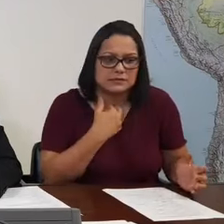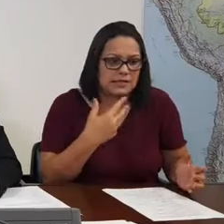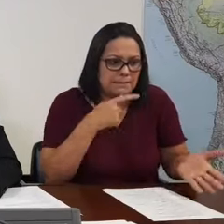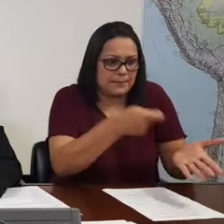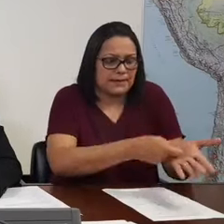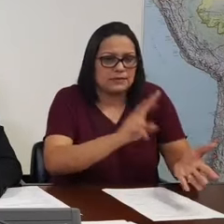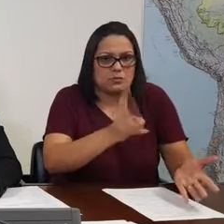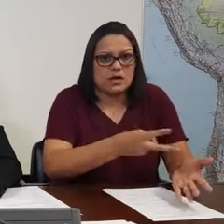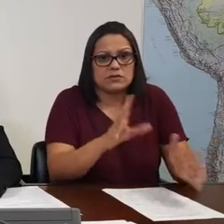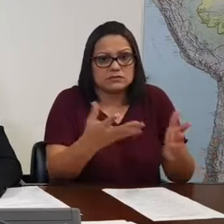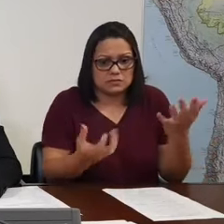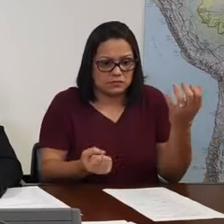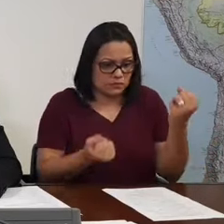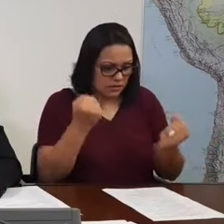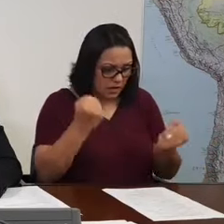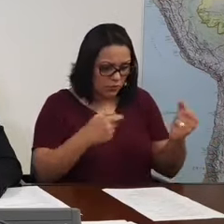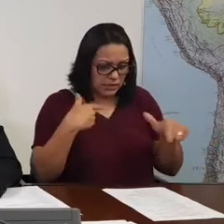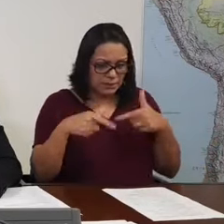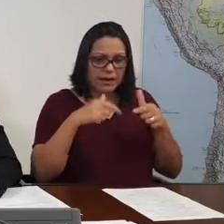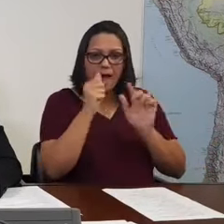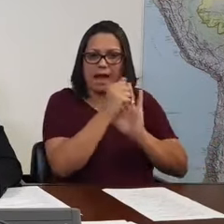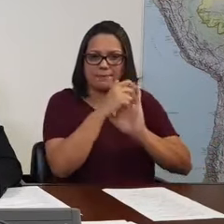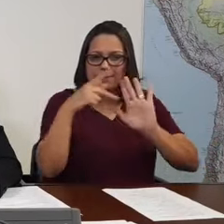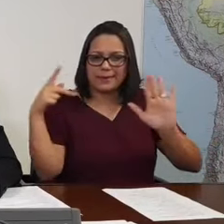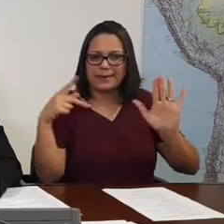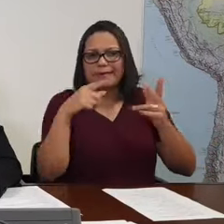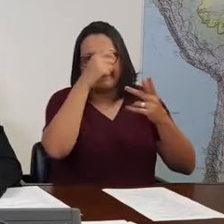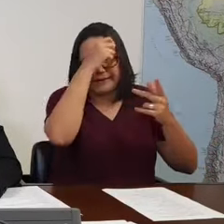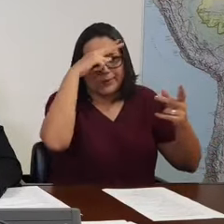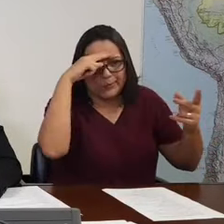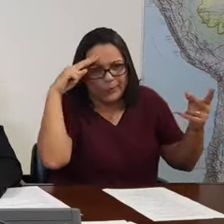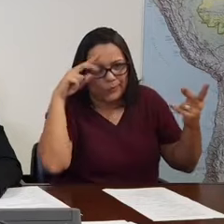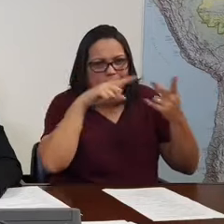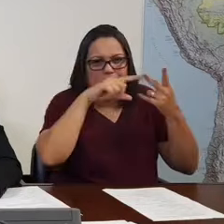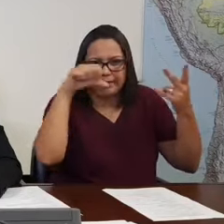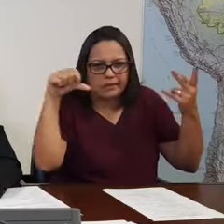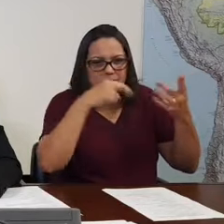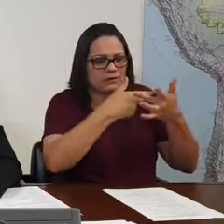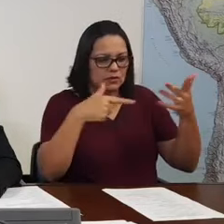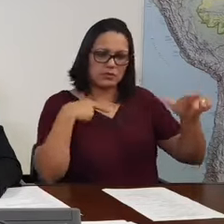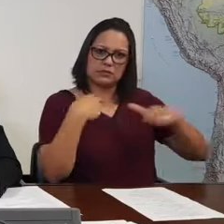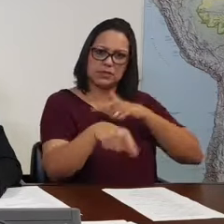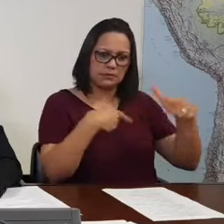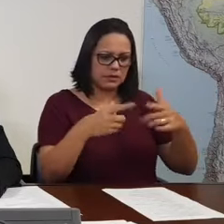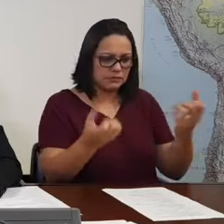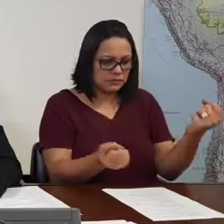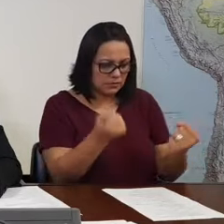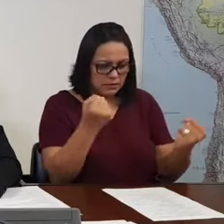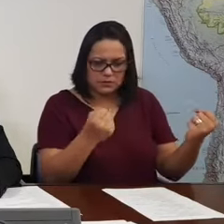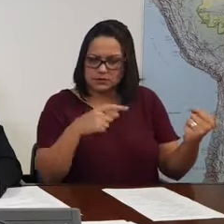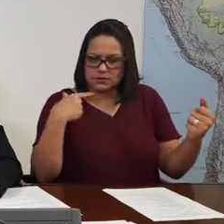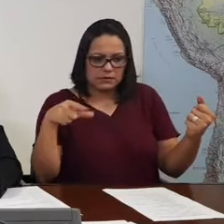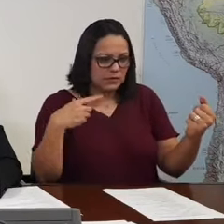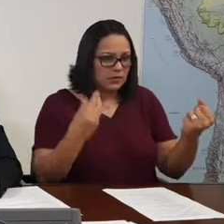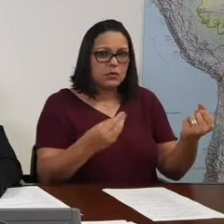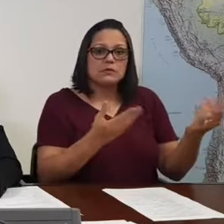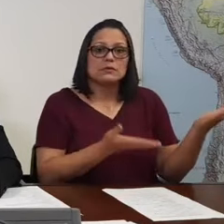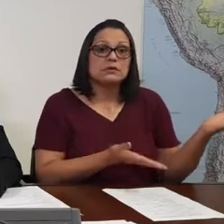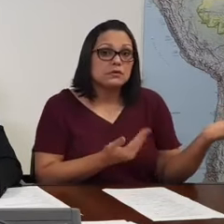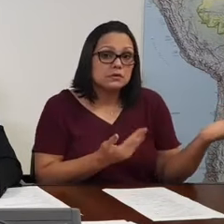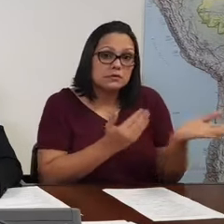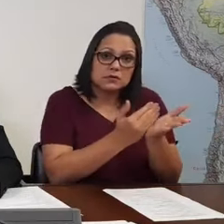Hoje, a pessoa pode trabalhar num aplicativo, com motorista de aplicativo, pode começar a fazer algum tipo de serviço. E imagina um